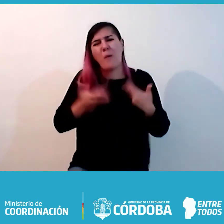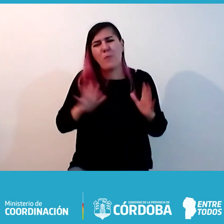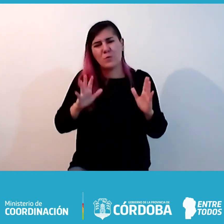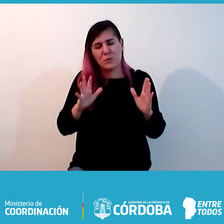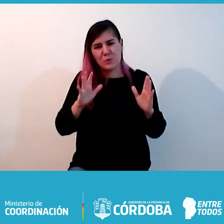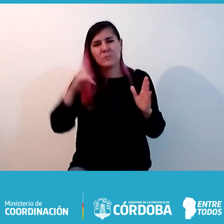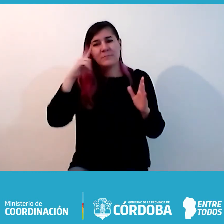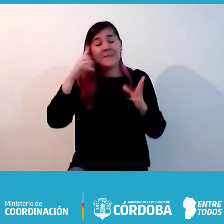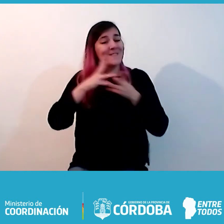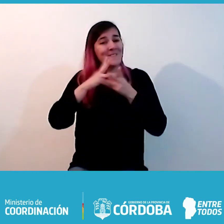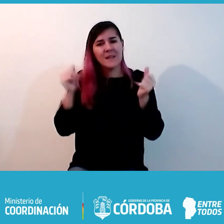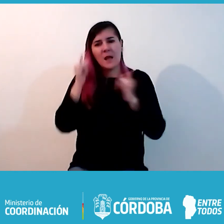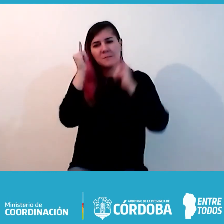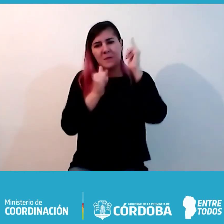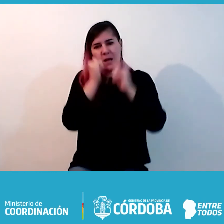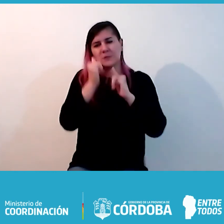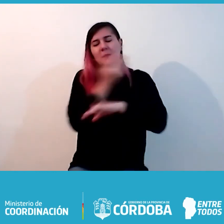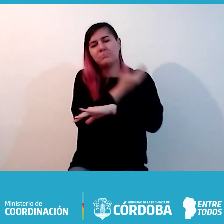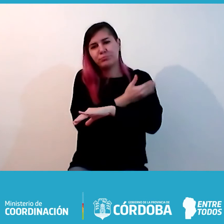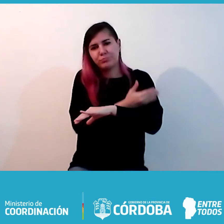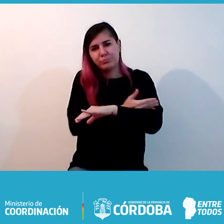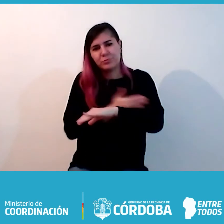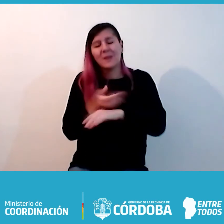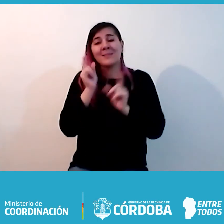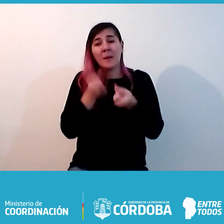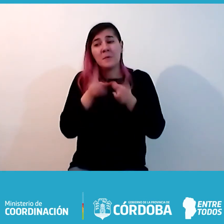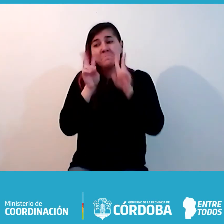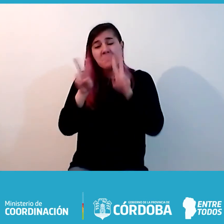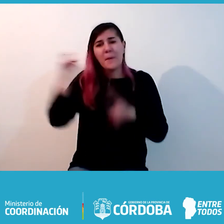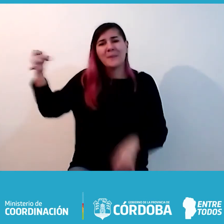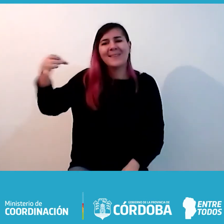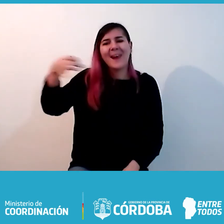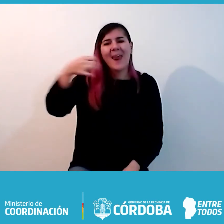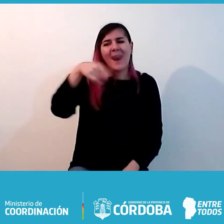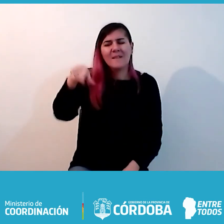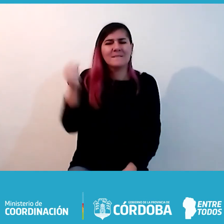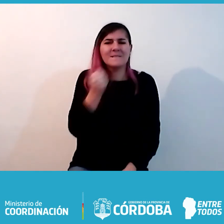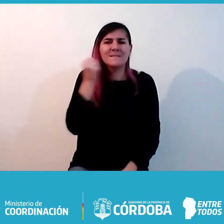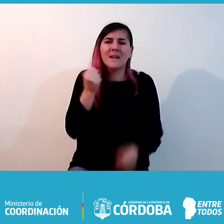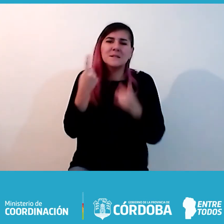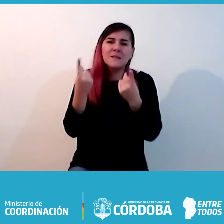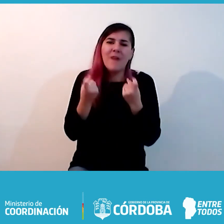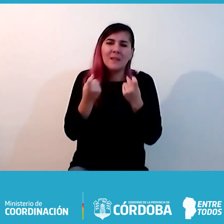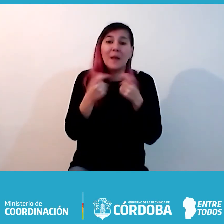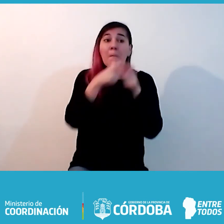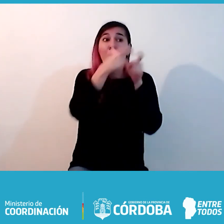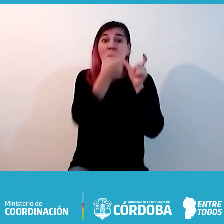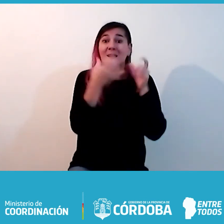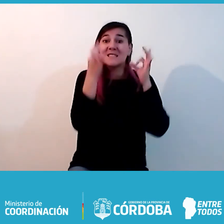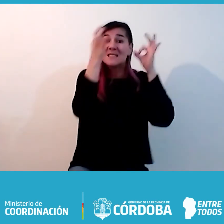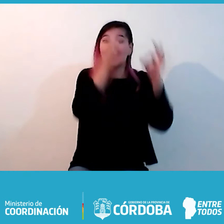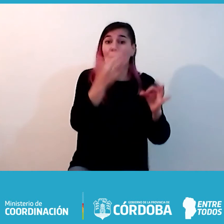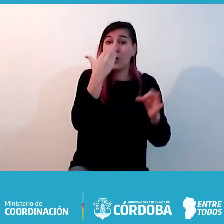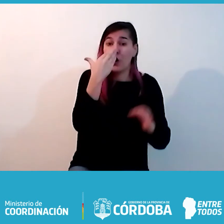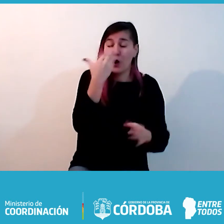el recorrido y explicaciones. También observa las vías del tren que tanto hace falta, ve el puente ya llegando a Córdoba y